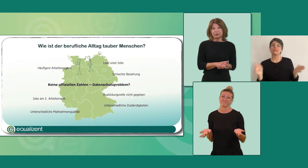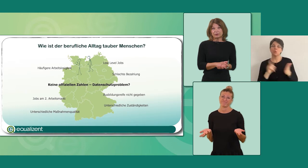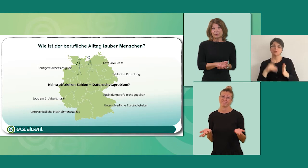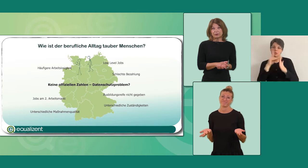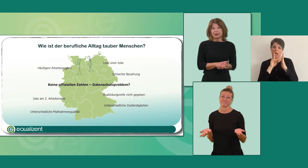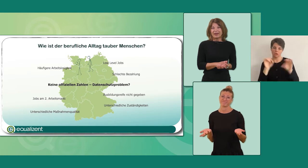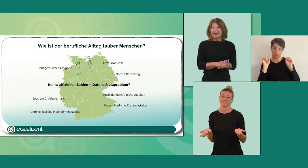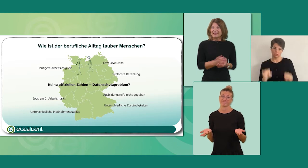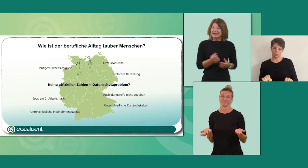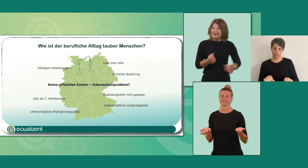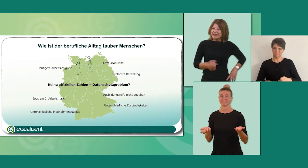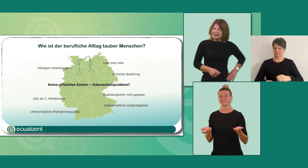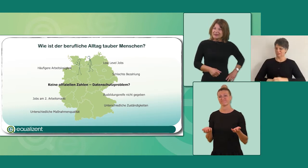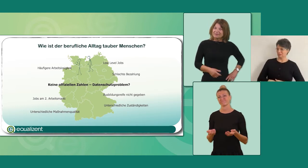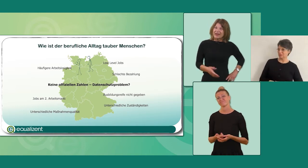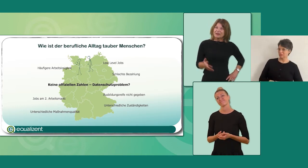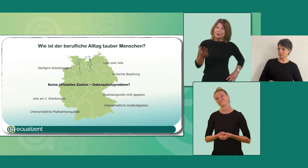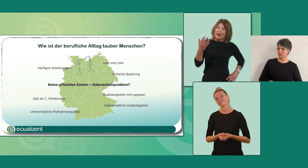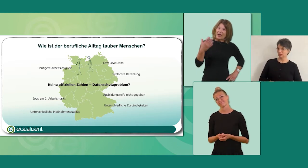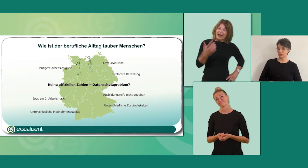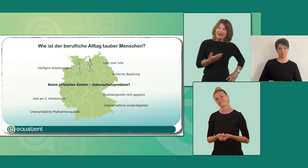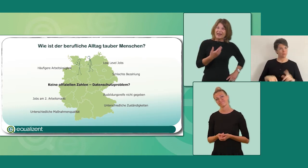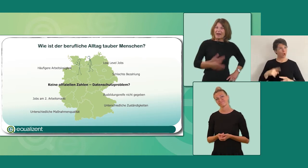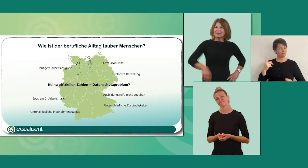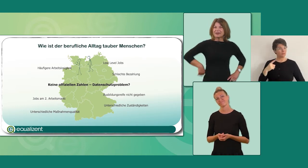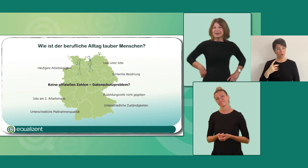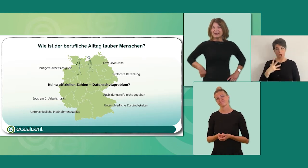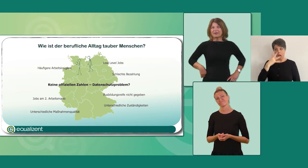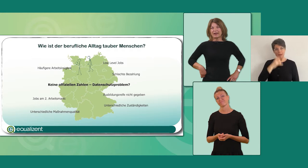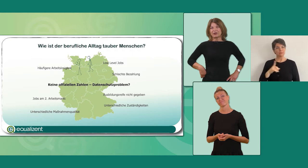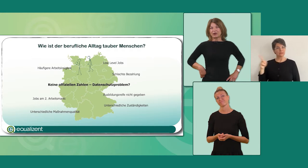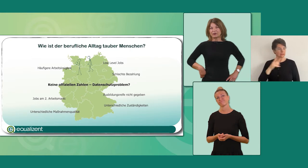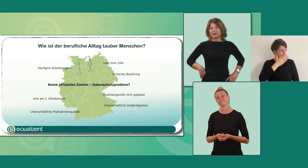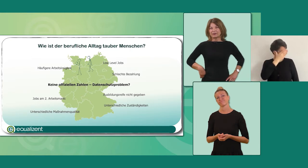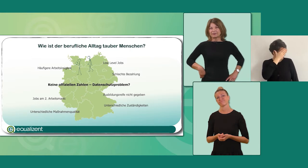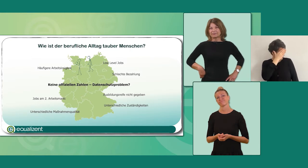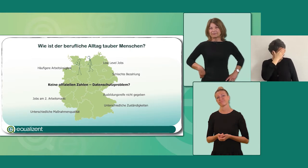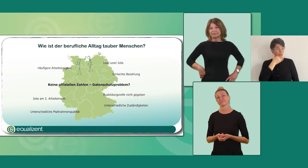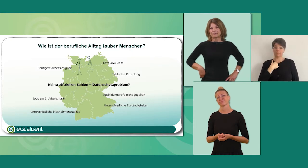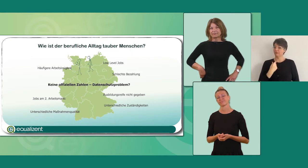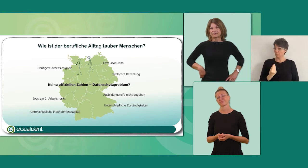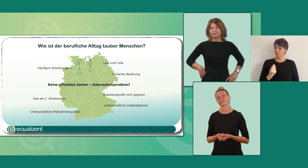Datenschutz. Das ist, als ob echt absichtlich weggeschaut wird.